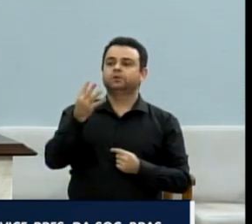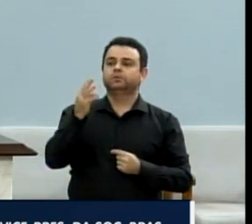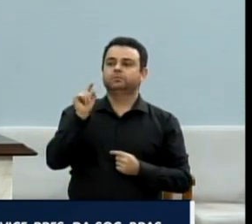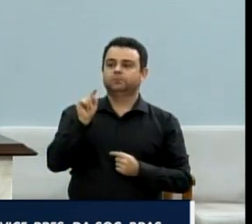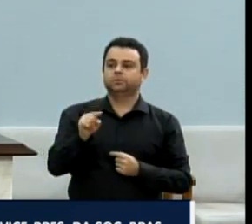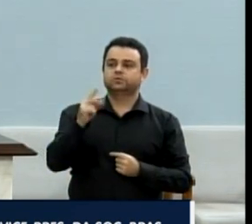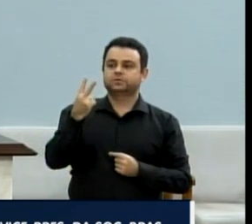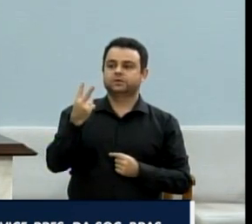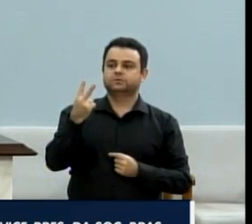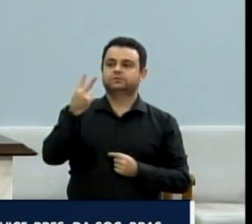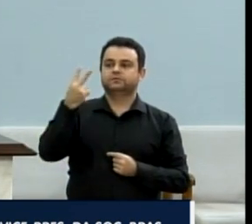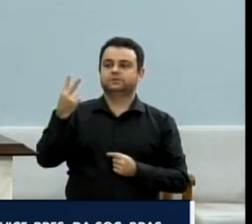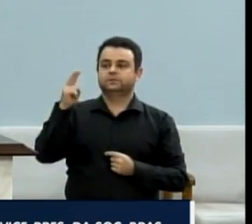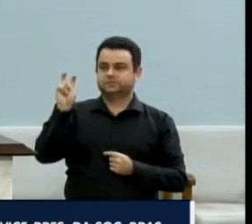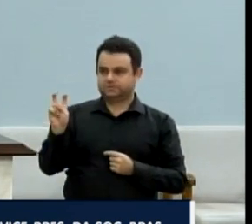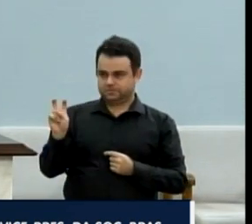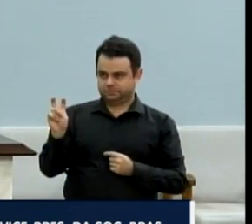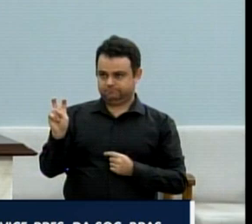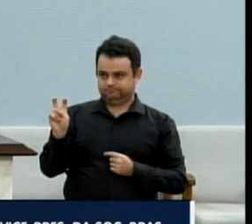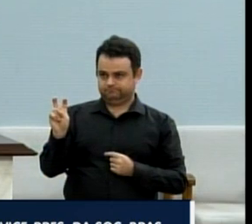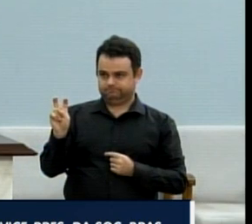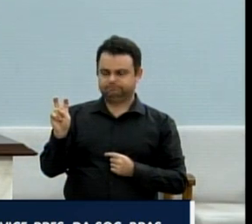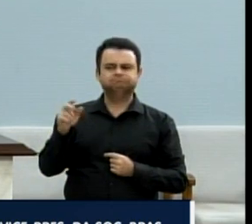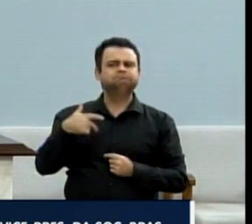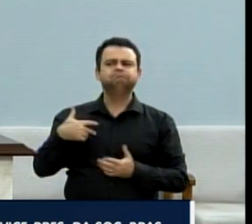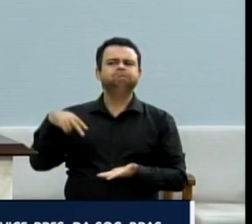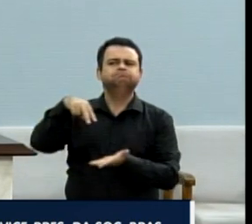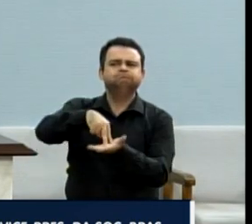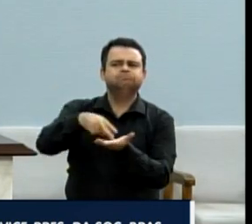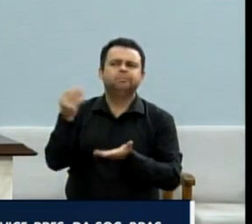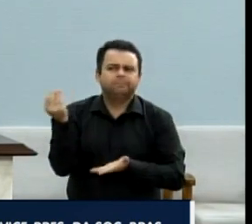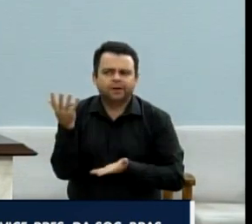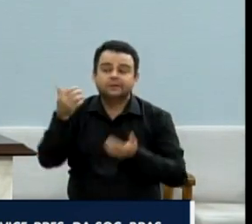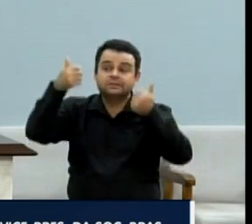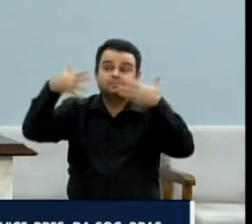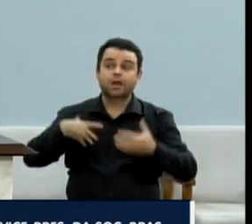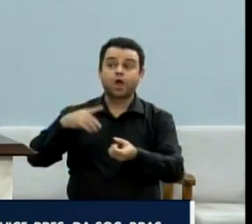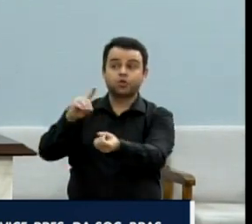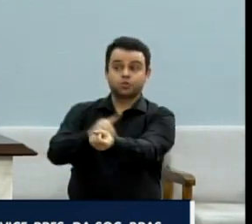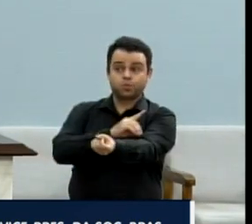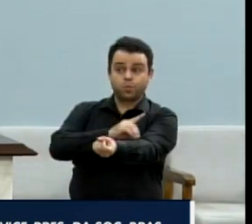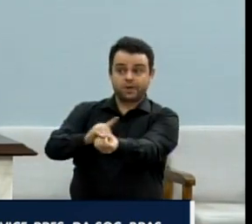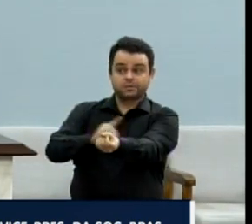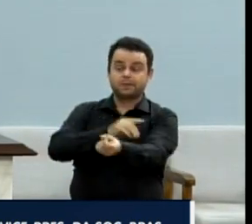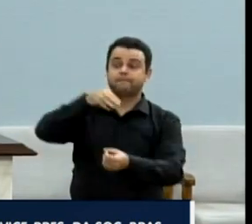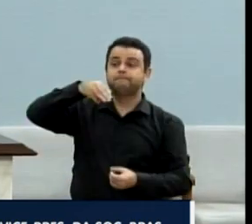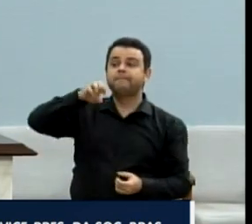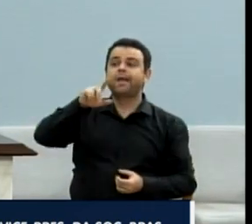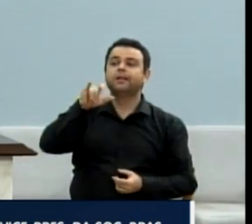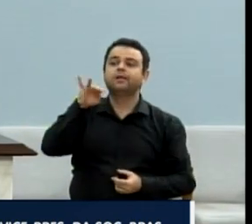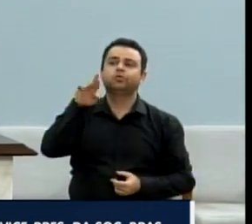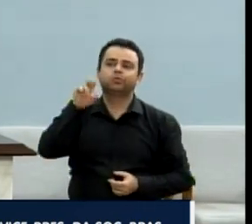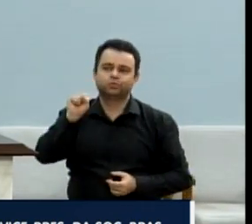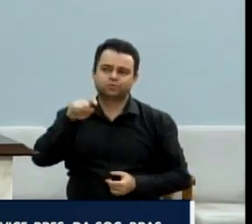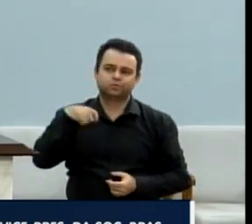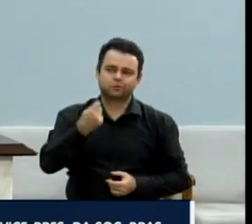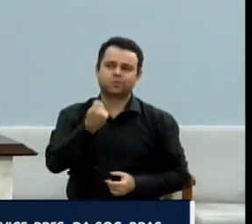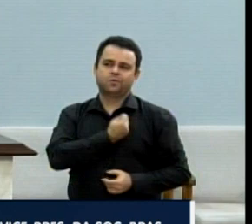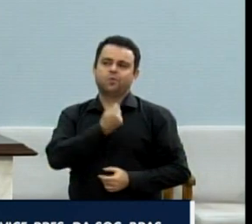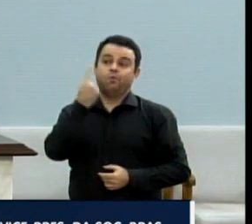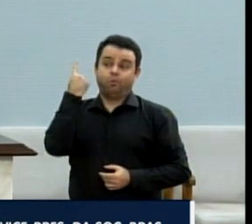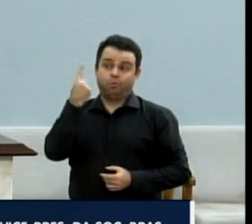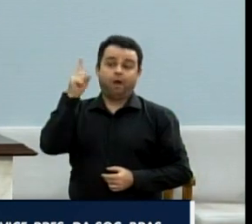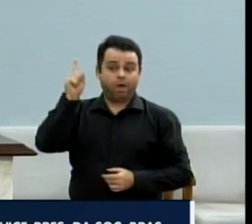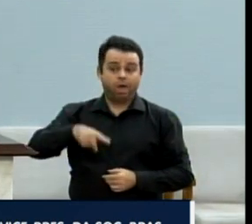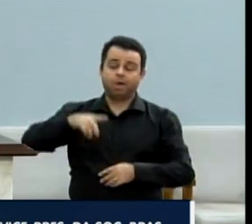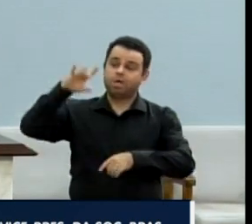43225. Gostaria de usar esse espaço para falar um pouquinho sobre essa doença chamada diabetes mellitus, uma doença crônica que